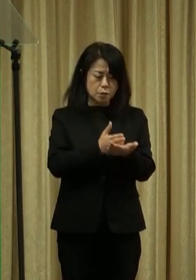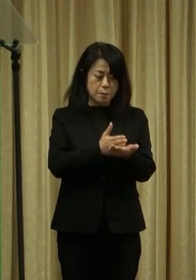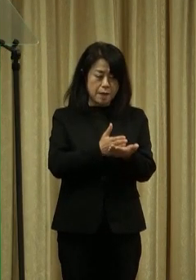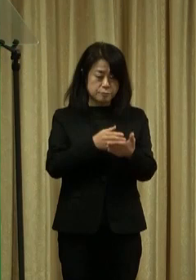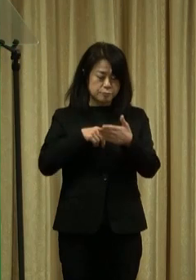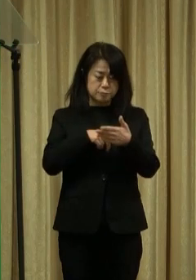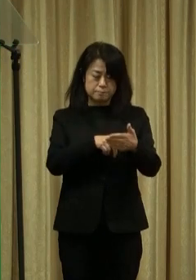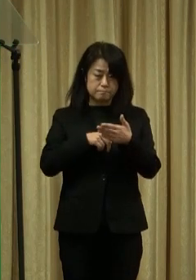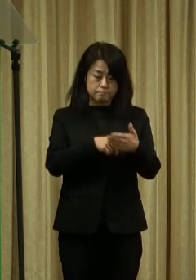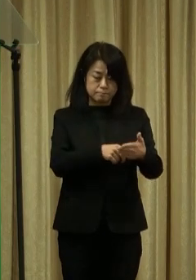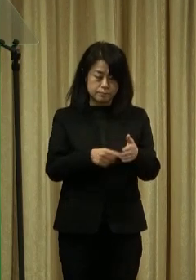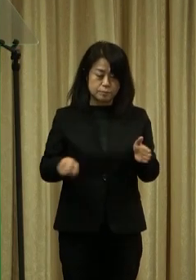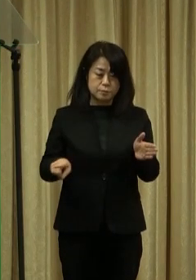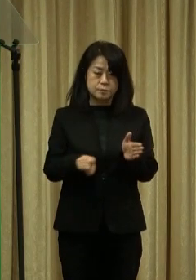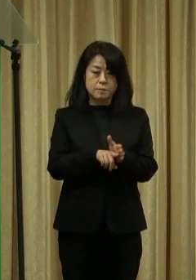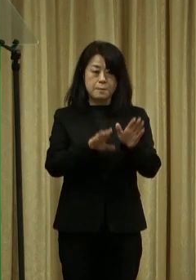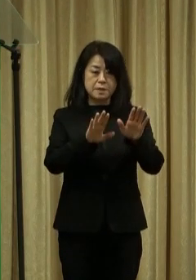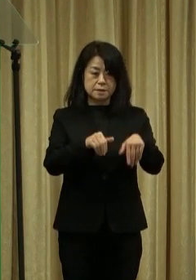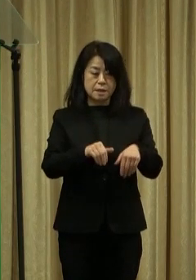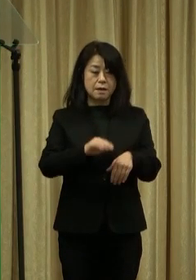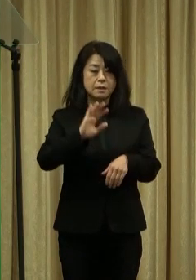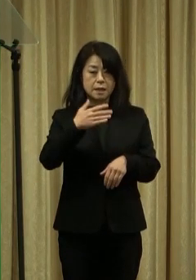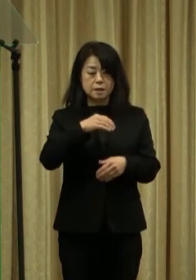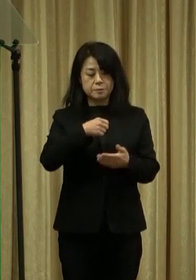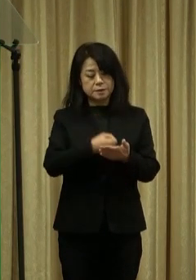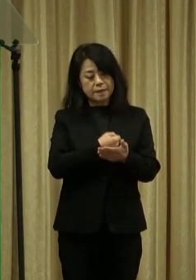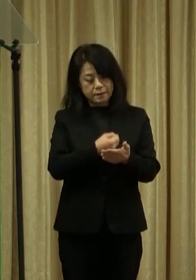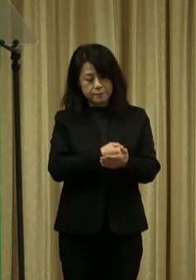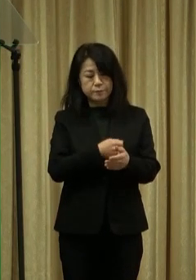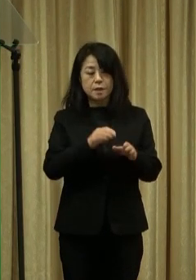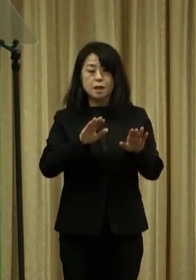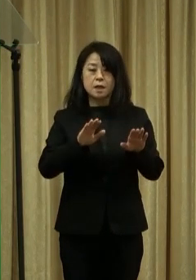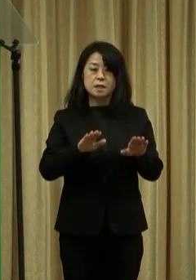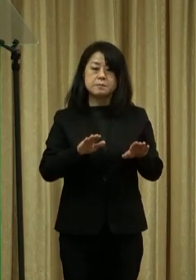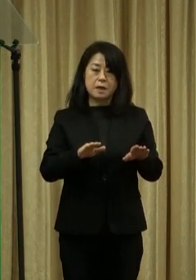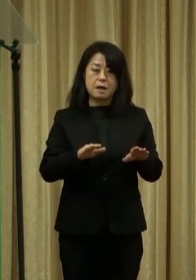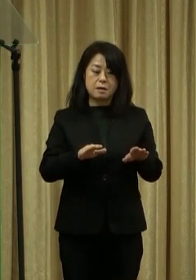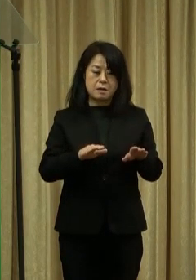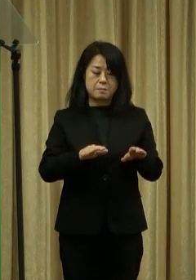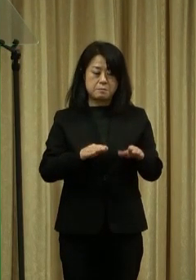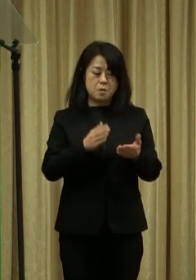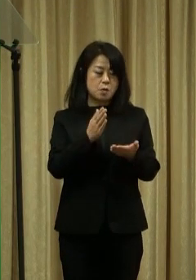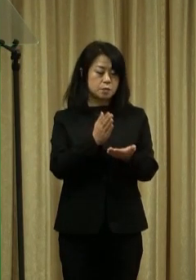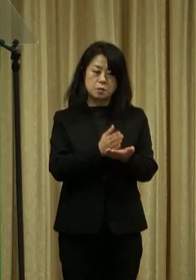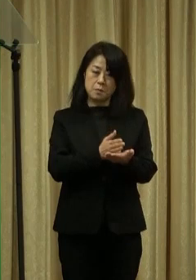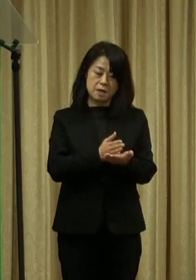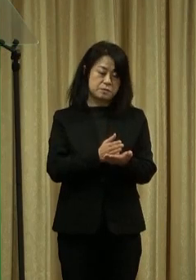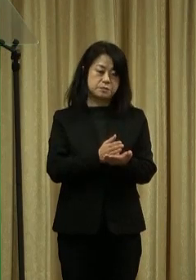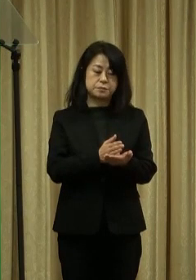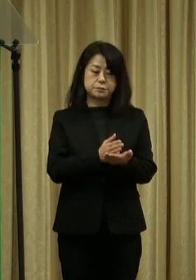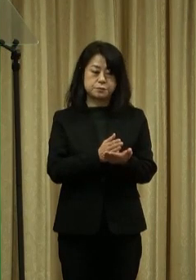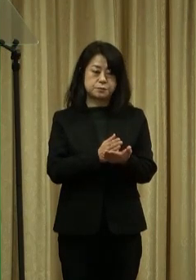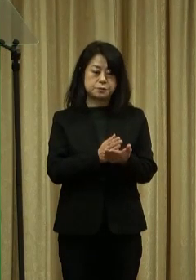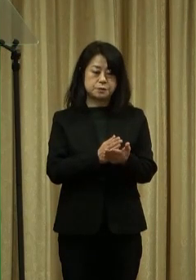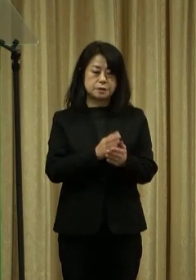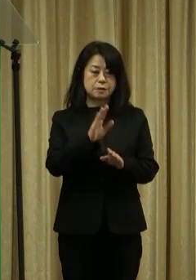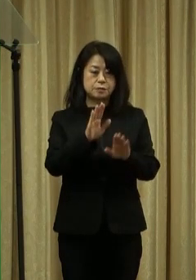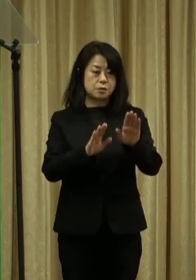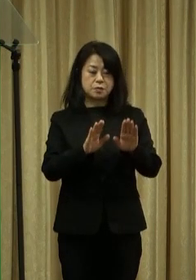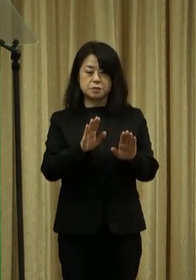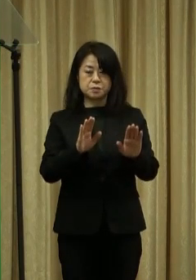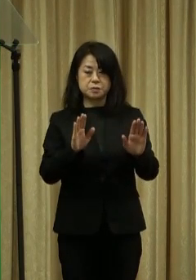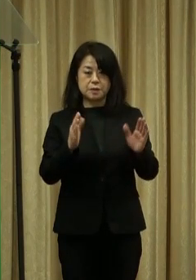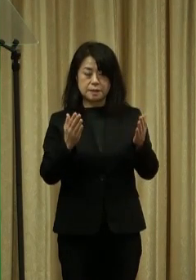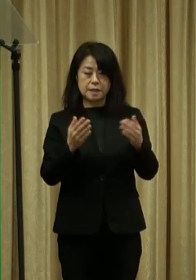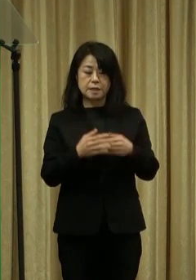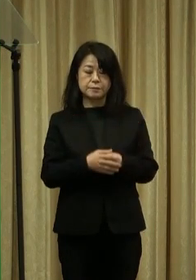。ですが残念ながら今もそれが止まる兆候がありません。止